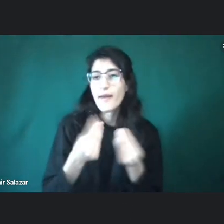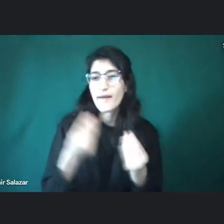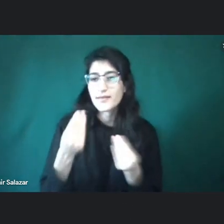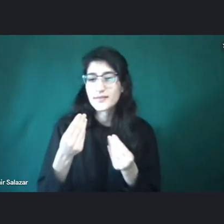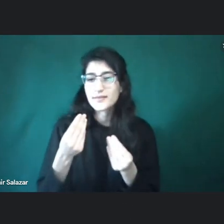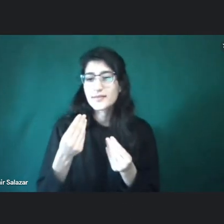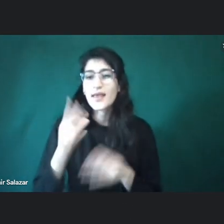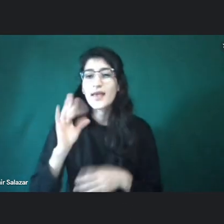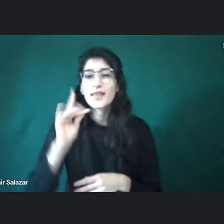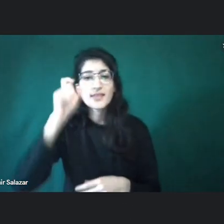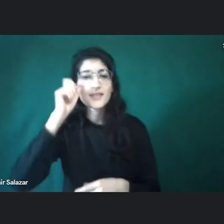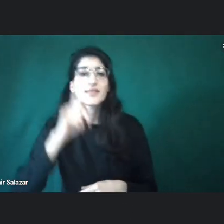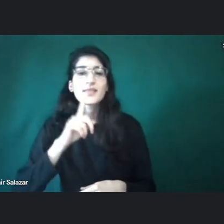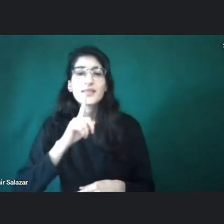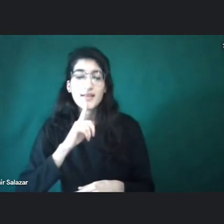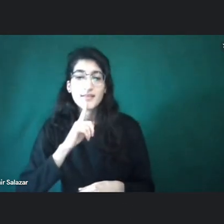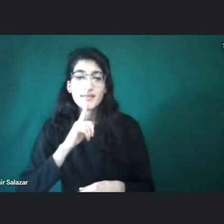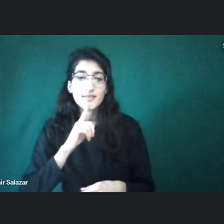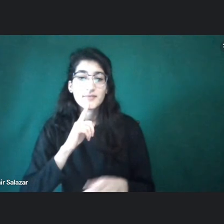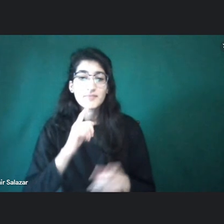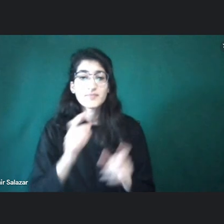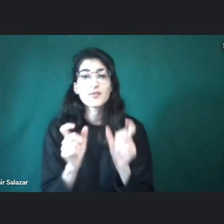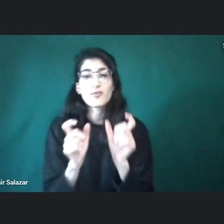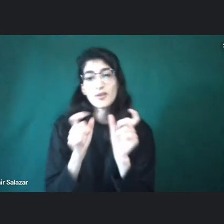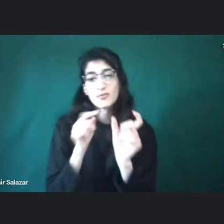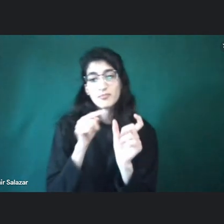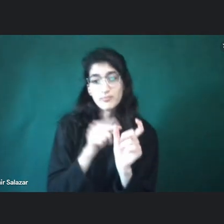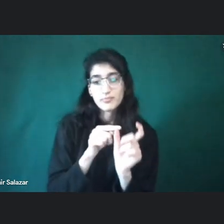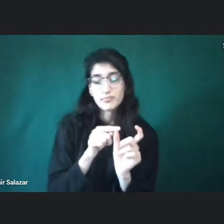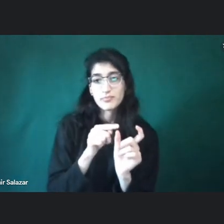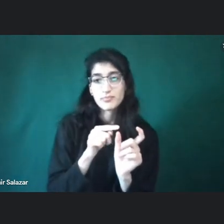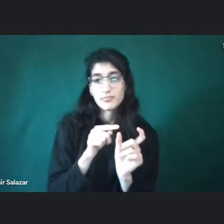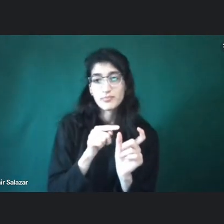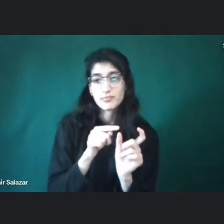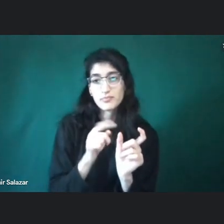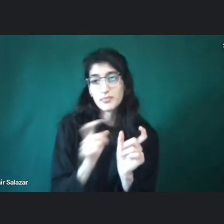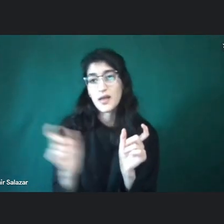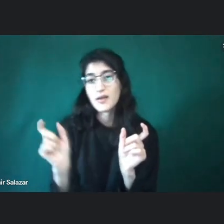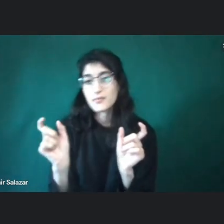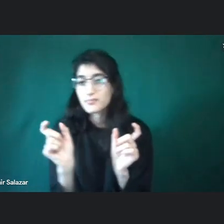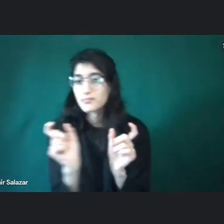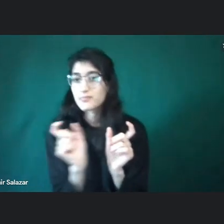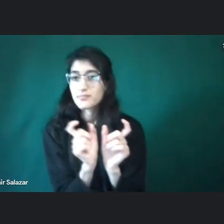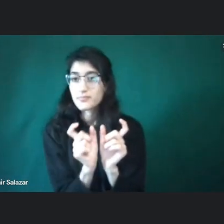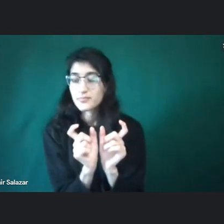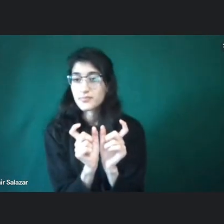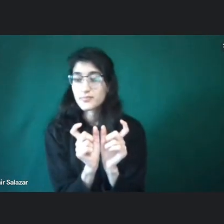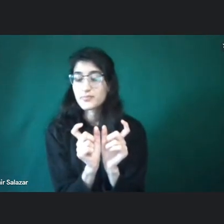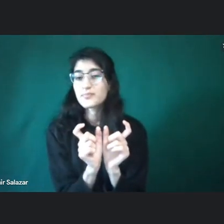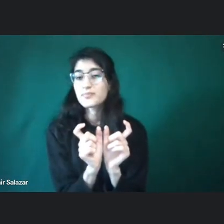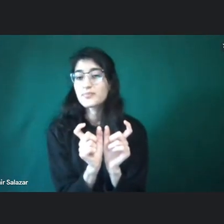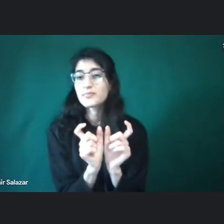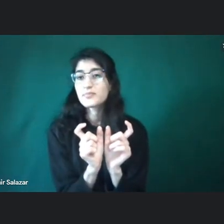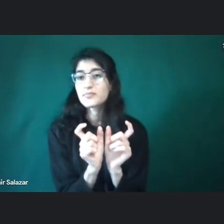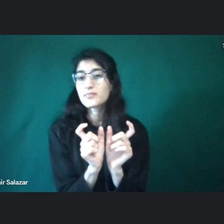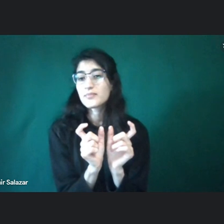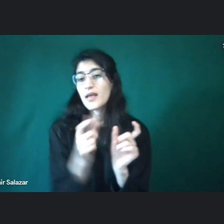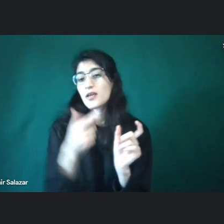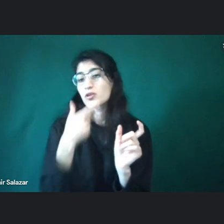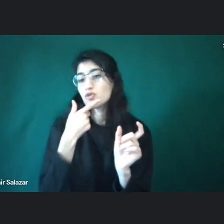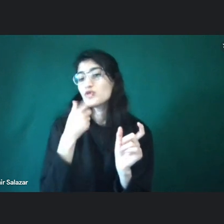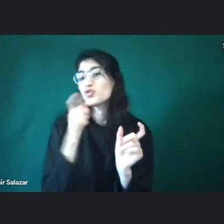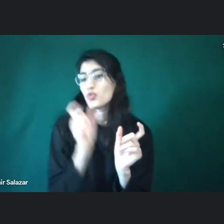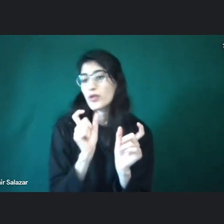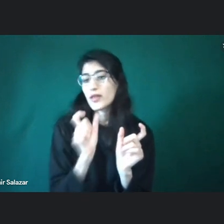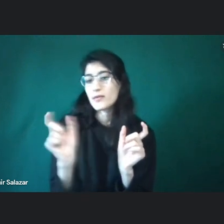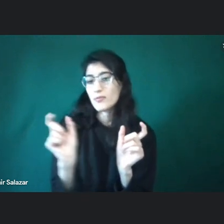lo que le sigue tiene que ser inmediatamente o muy próximo, tiene que haber un sustantivo.